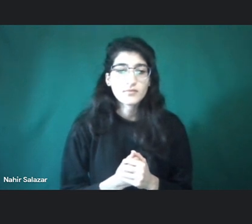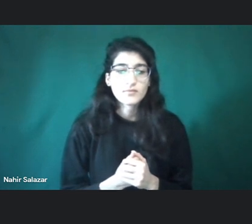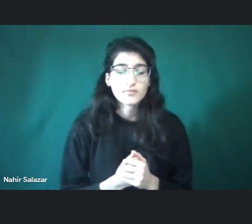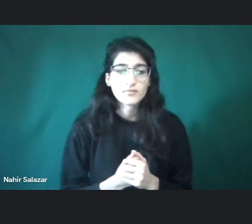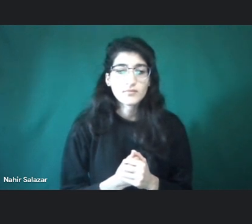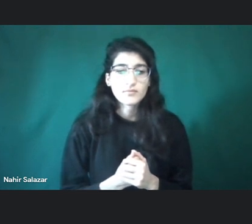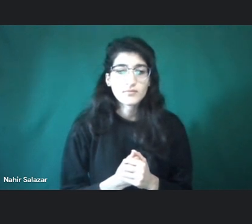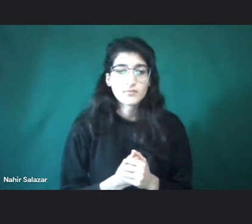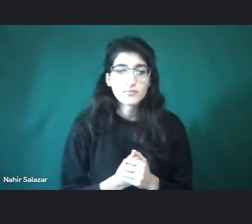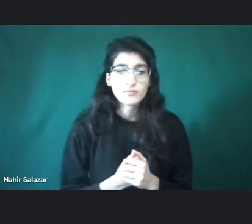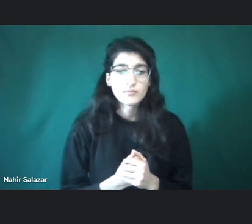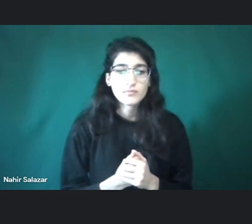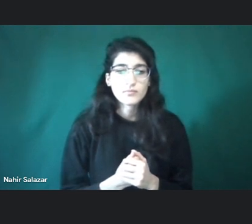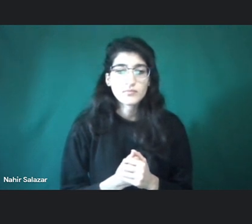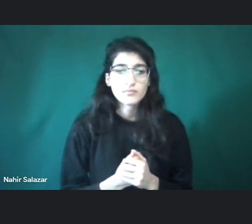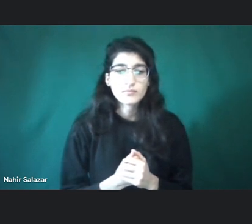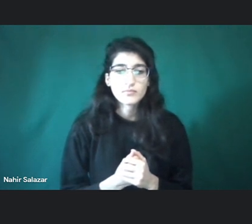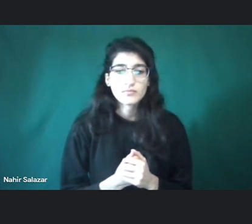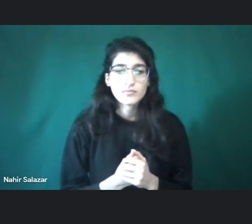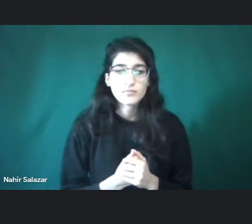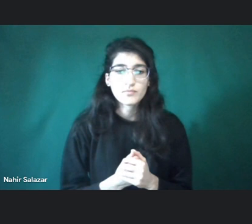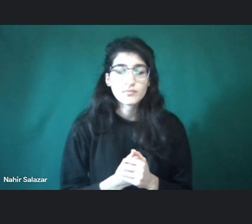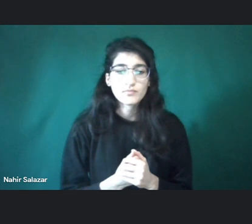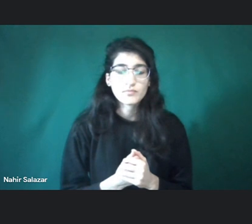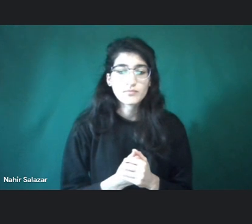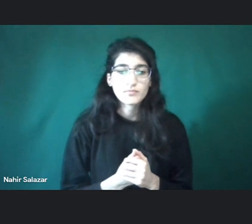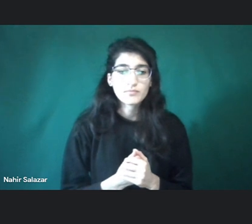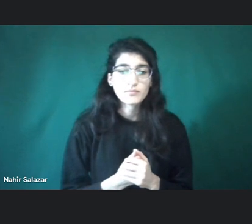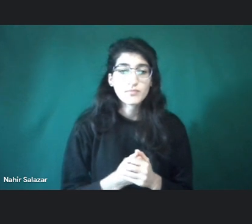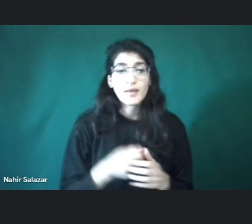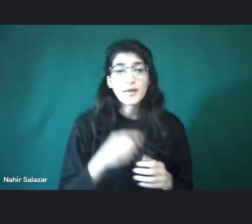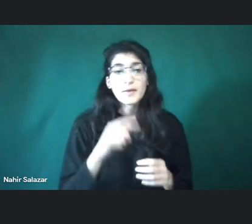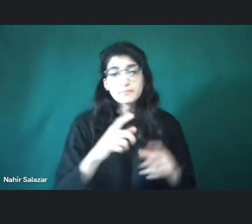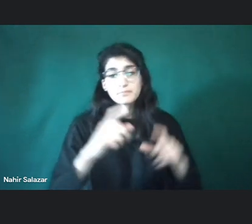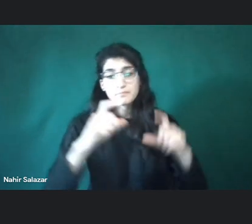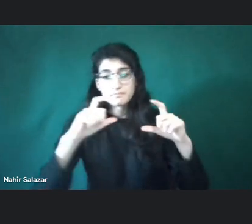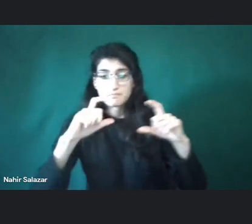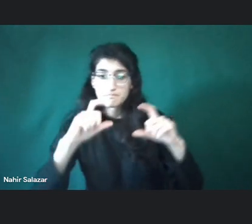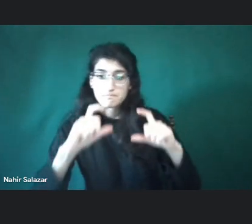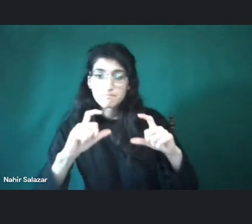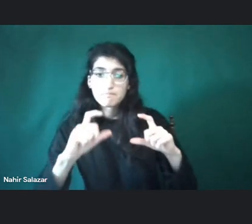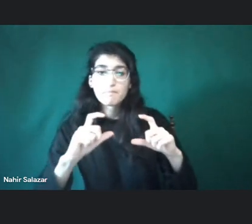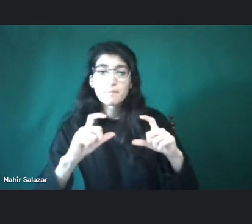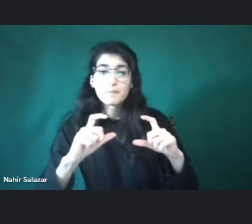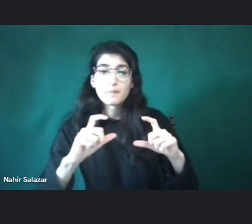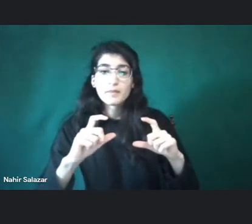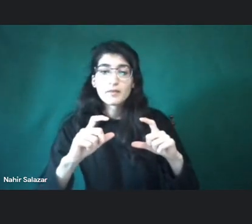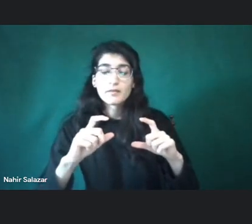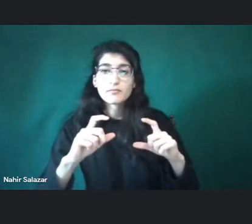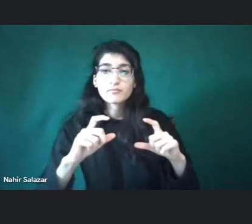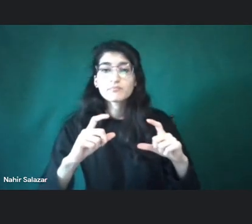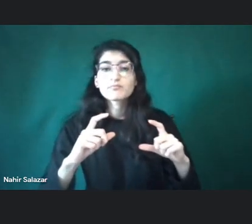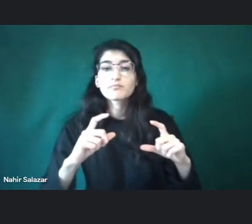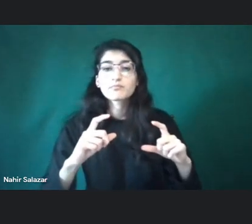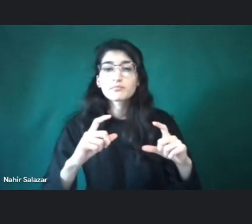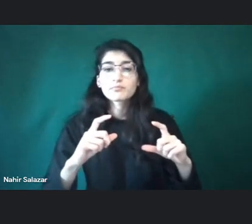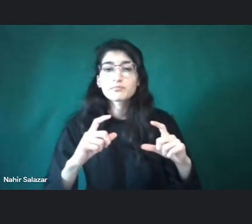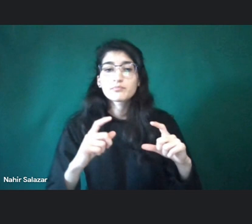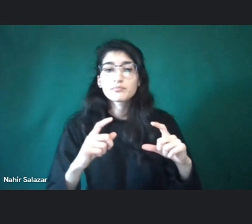The key challenge. Bien, podemos decir the key challenges, ¿sí?